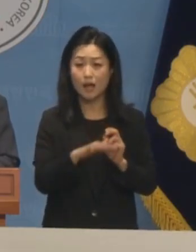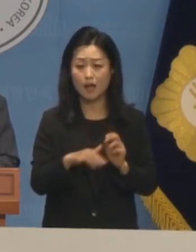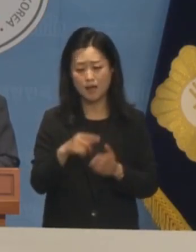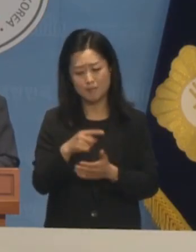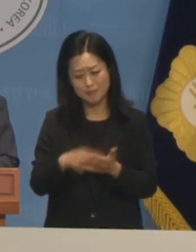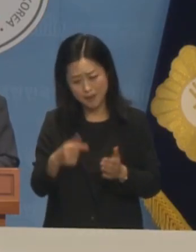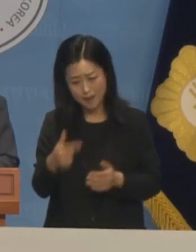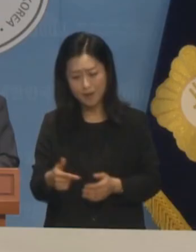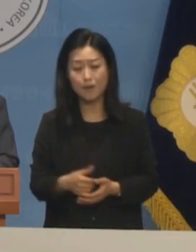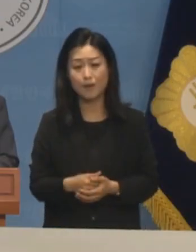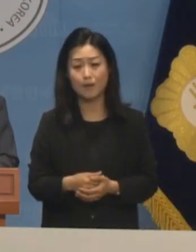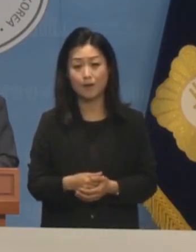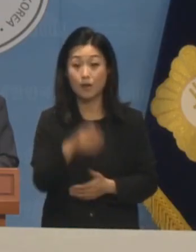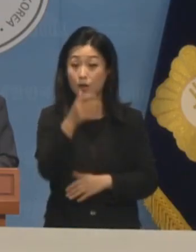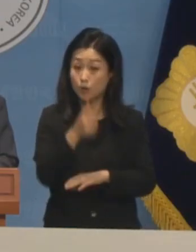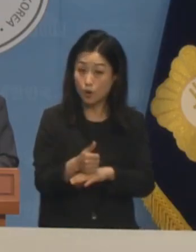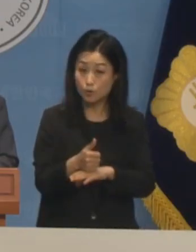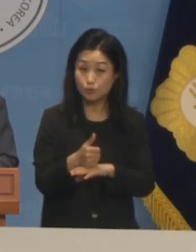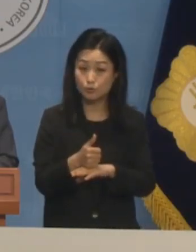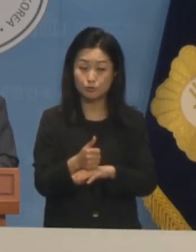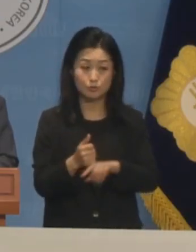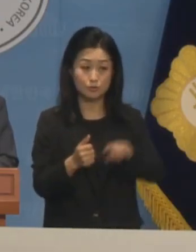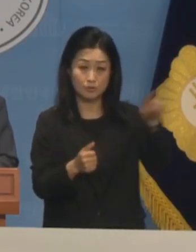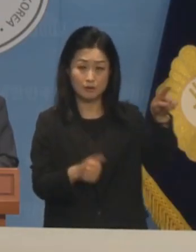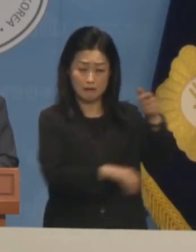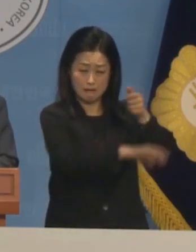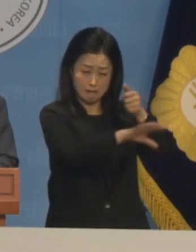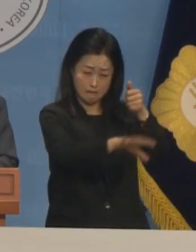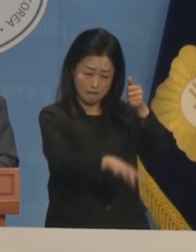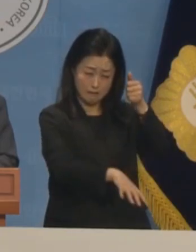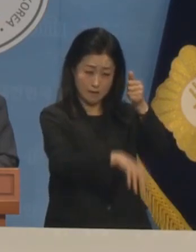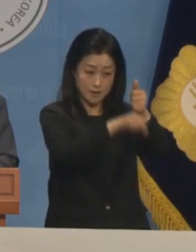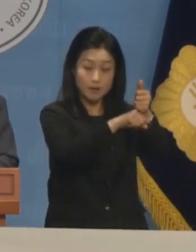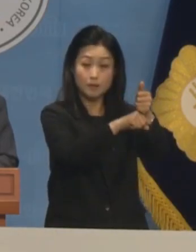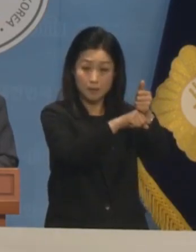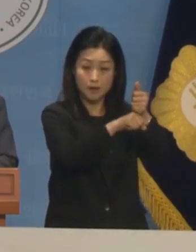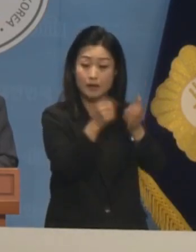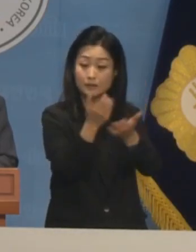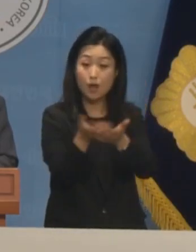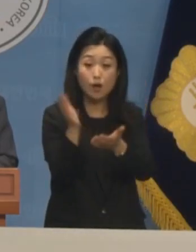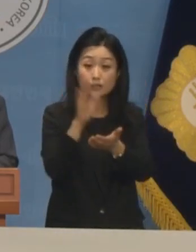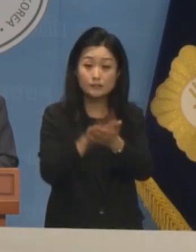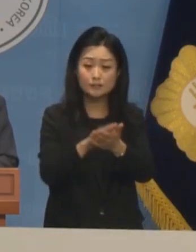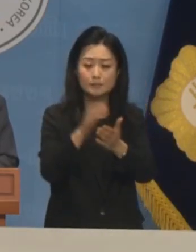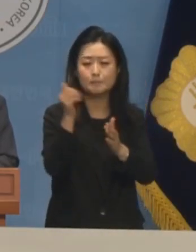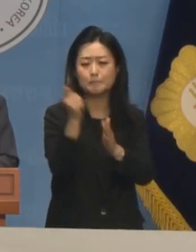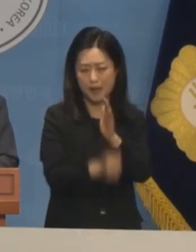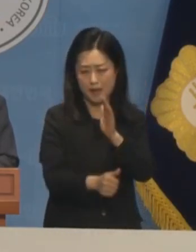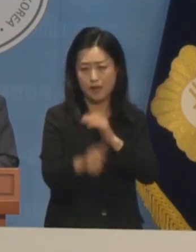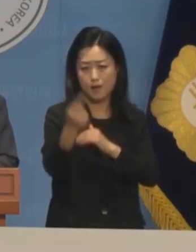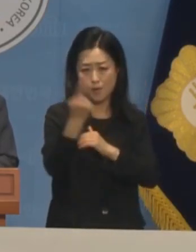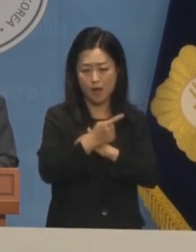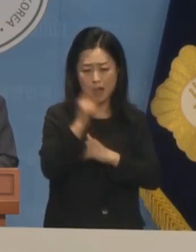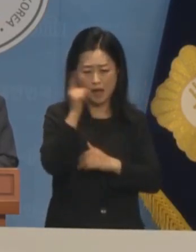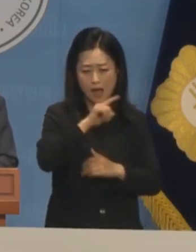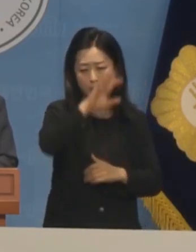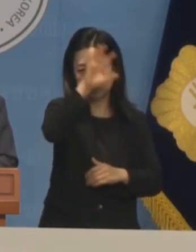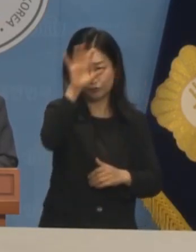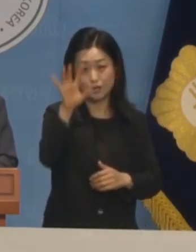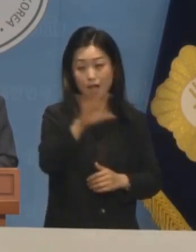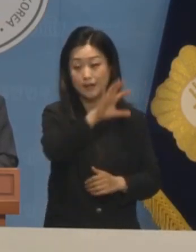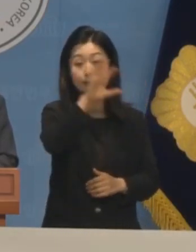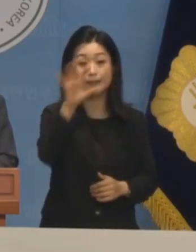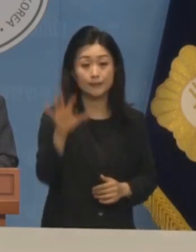위치에 노출되고 결과적으로는 시장의 독점이 만연하게 되고 혁신의 시도들을 멈추게 되는 악순환의 고리에 빠지게